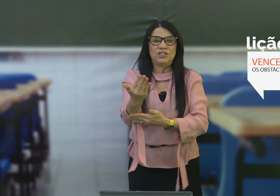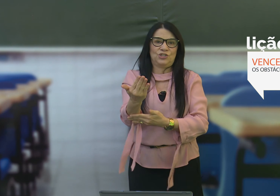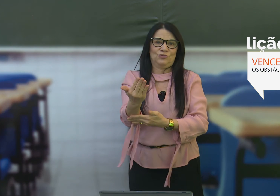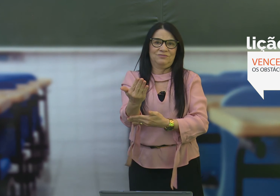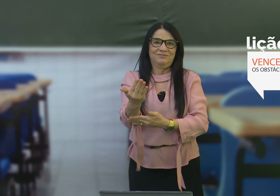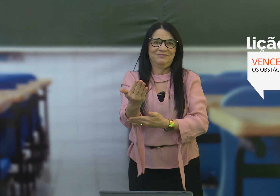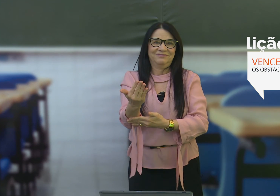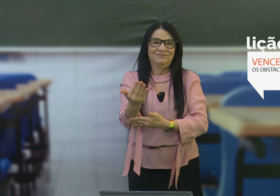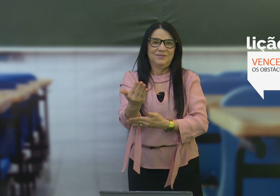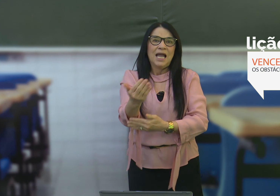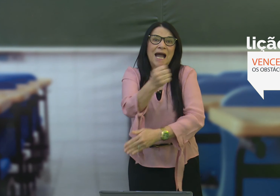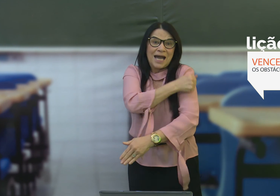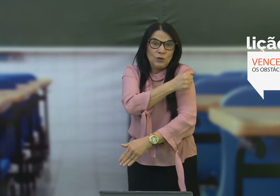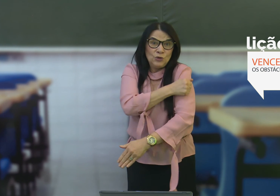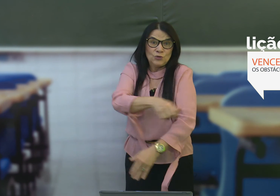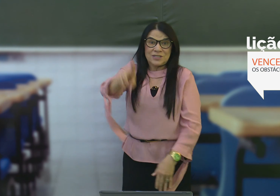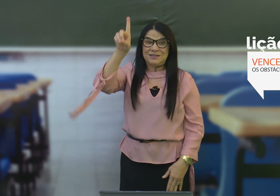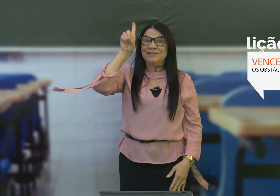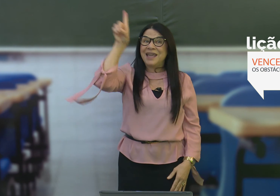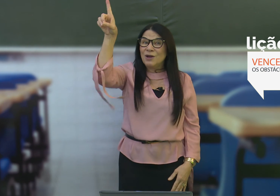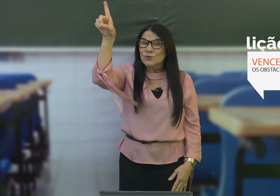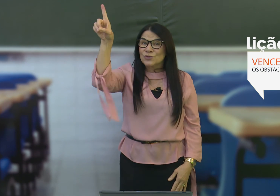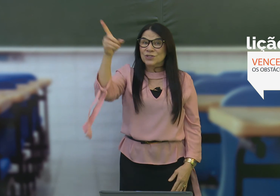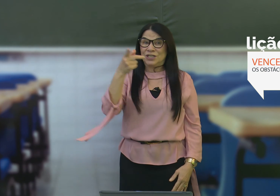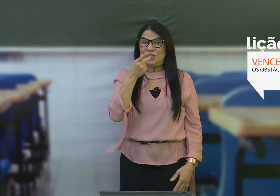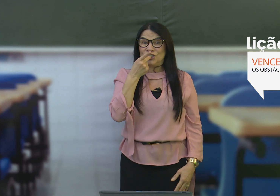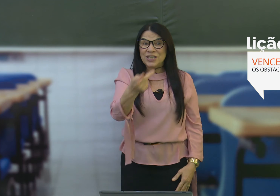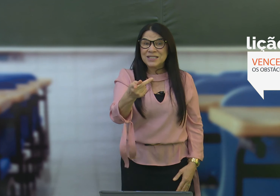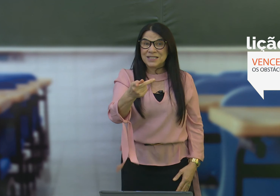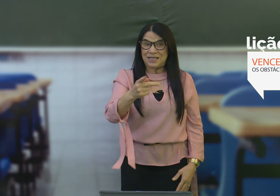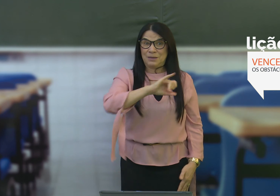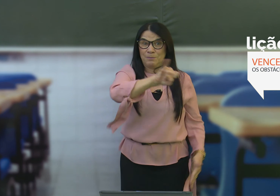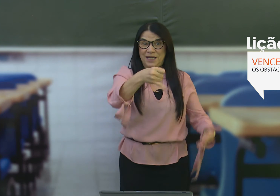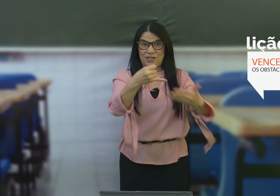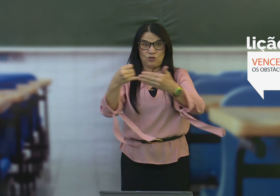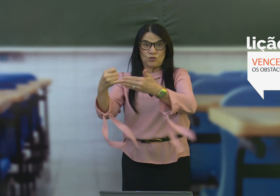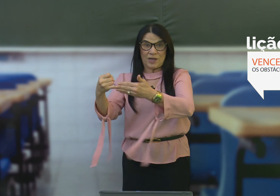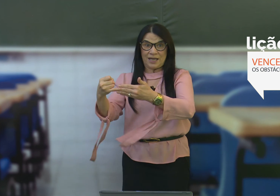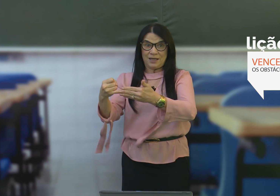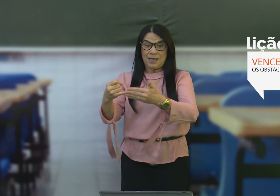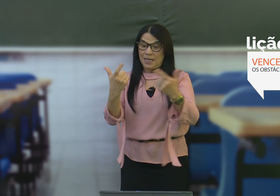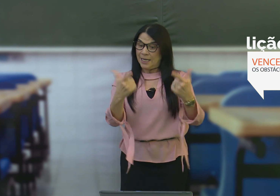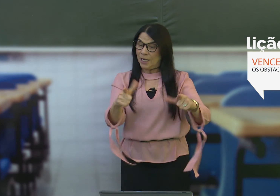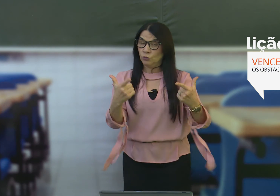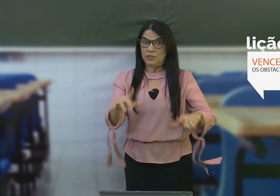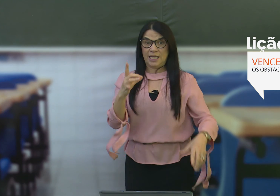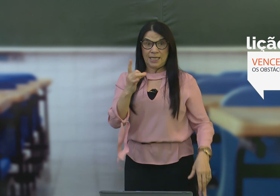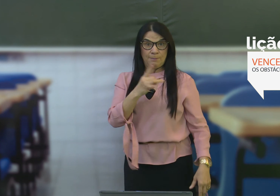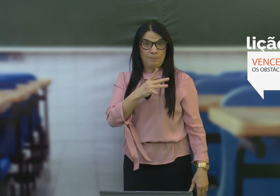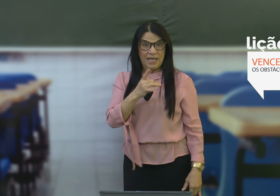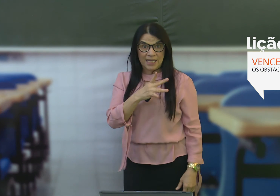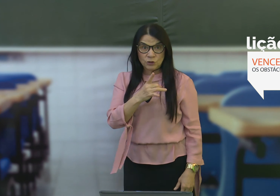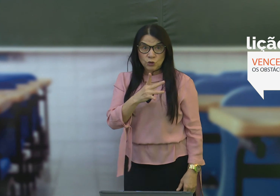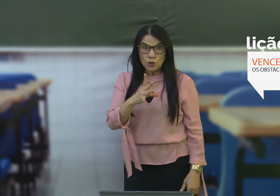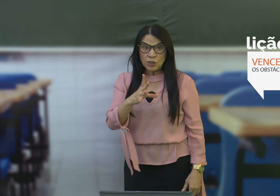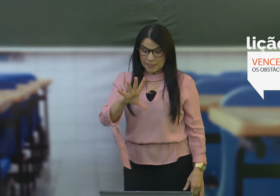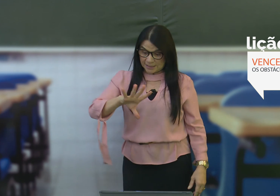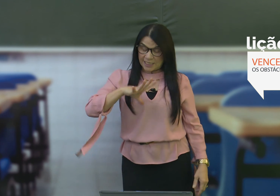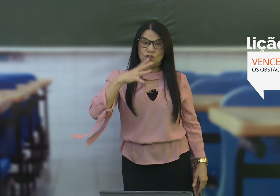pediu. Alunos, Deus disse para Josué: não tenha medo e seja o